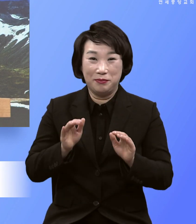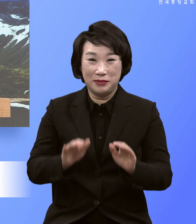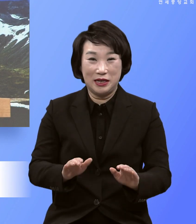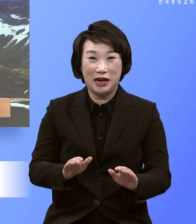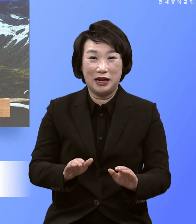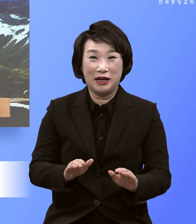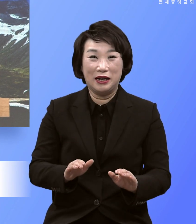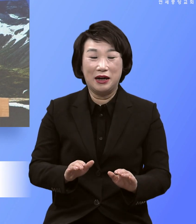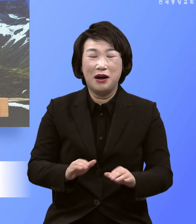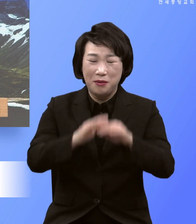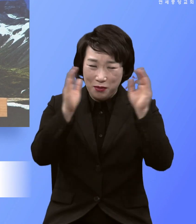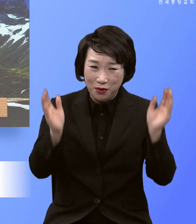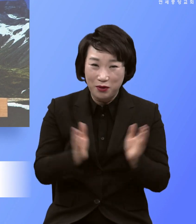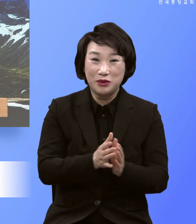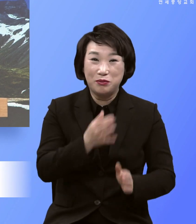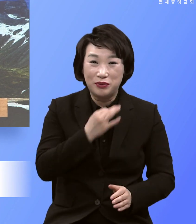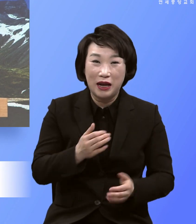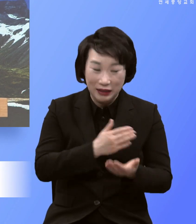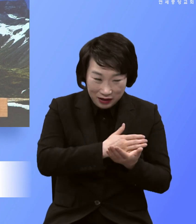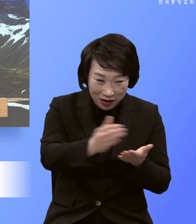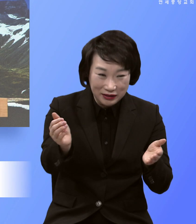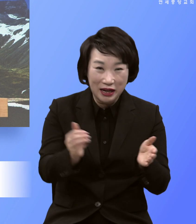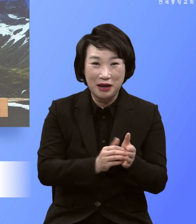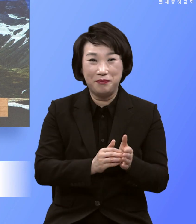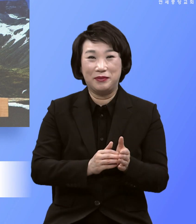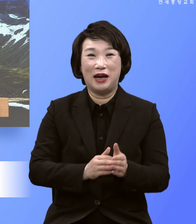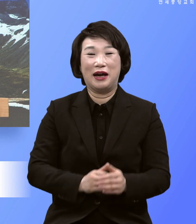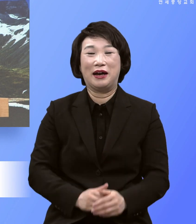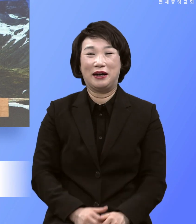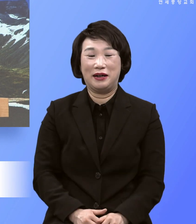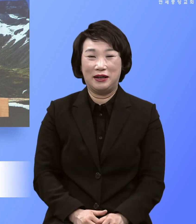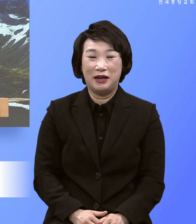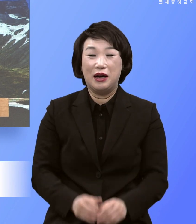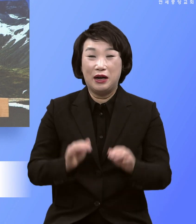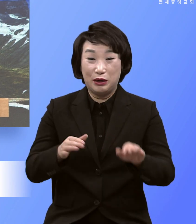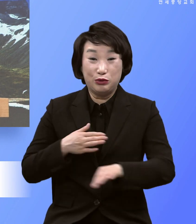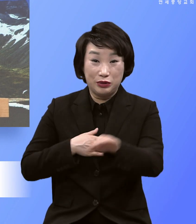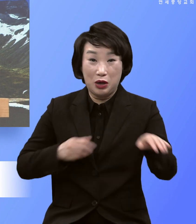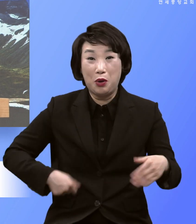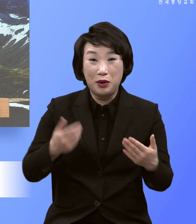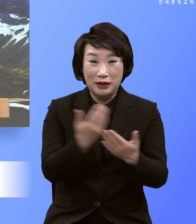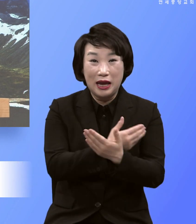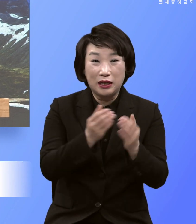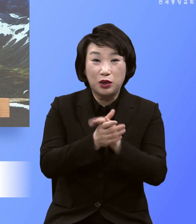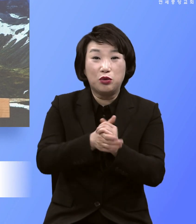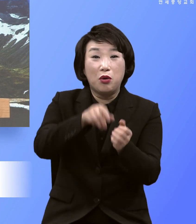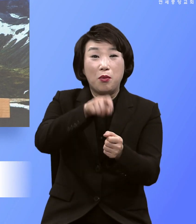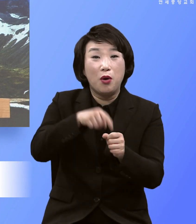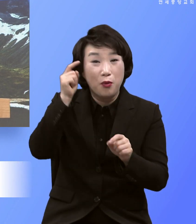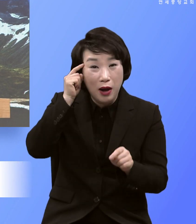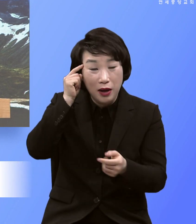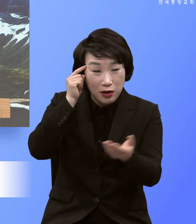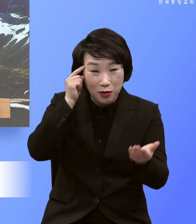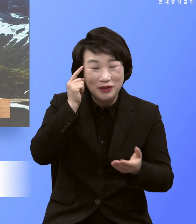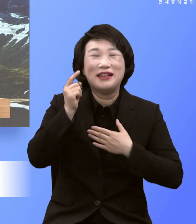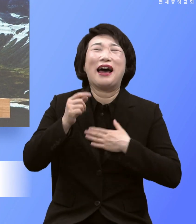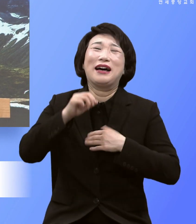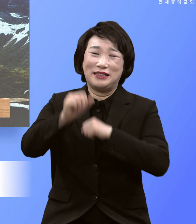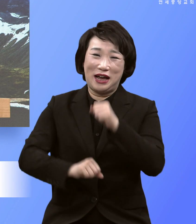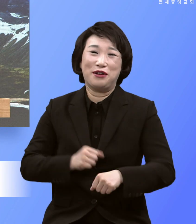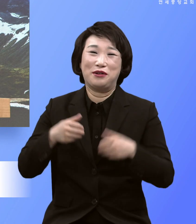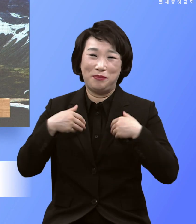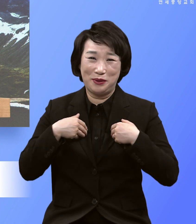떠나갈 것이며 모든 불행이 떠나갈 것입니다. 우리가 회개 기도하자는 이유가 무엇이냐?